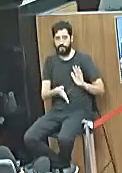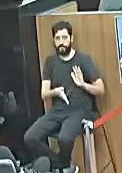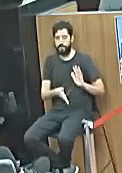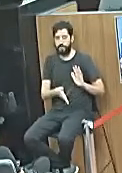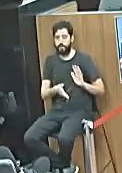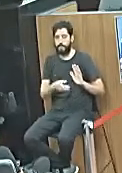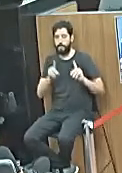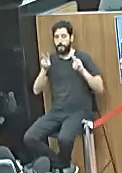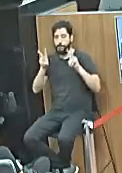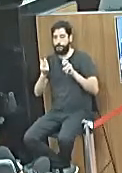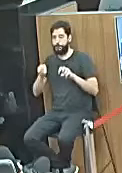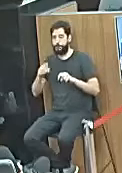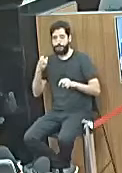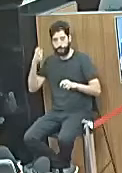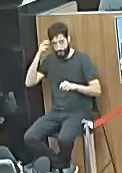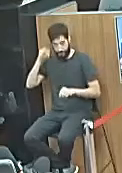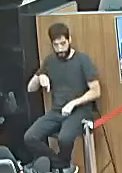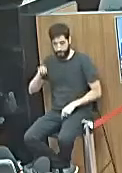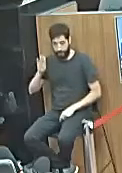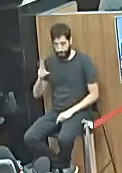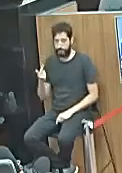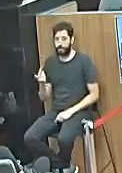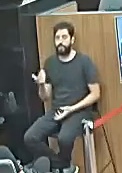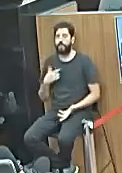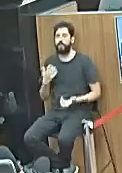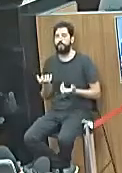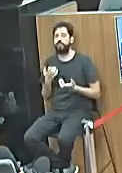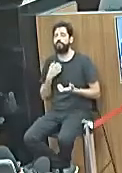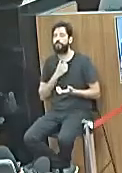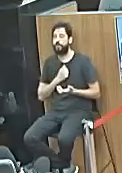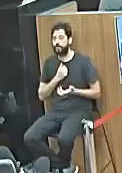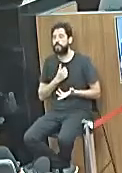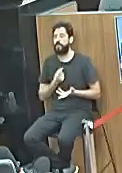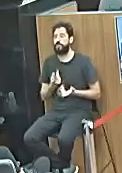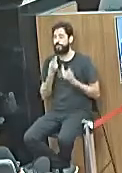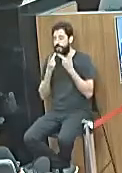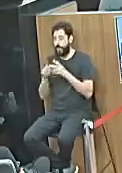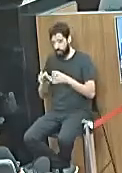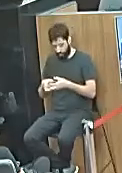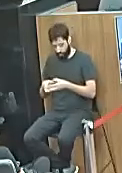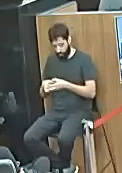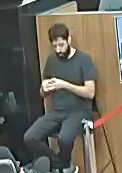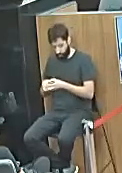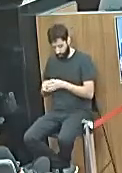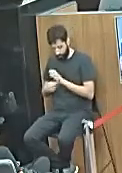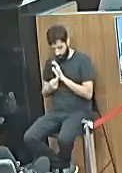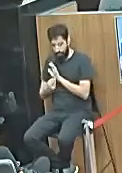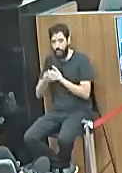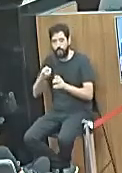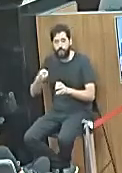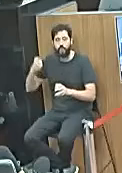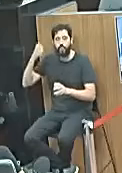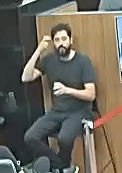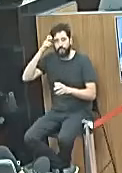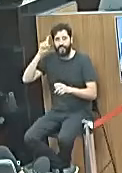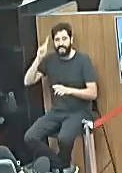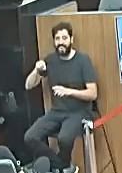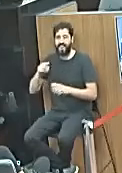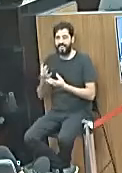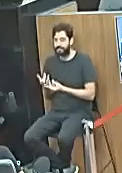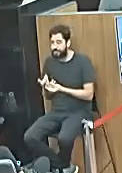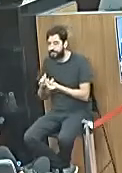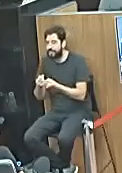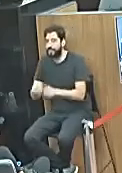da cultura aqui de belo horizonte ea gente gostaria em nome do grupo de dizer que a cultura é a essência de um povo